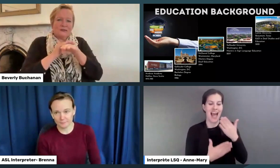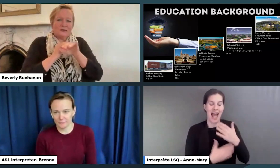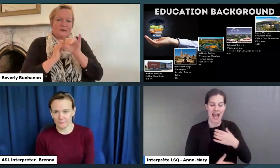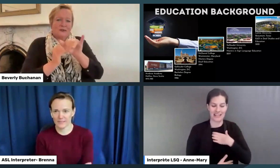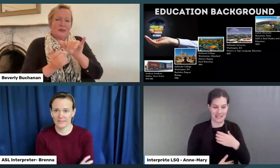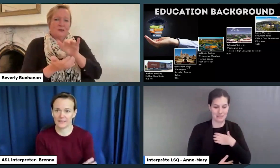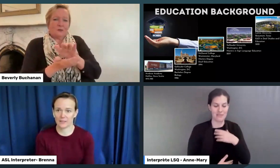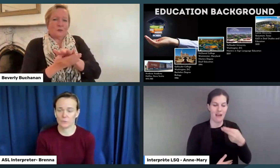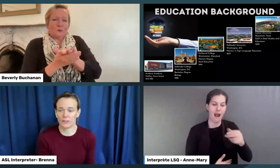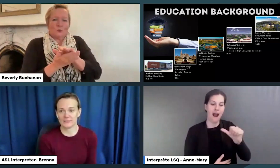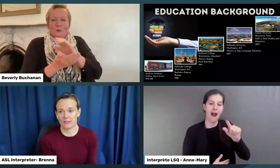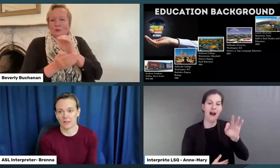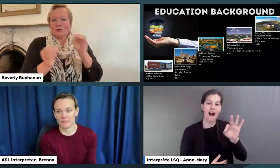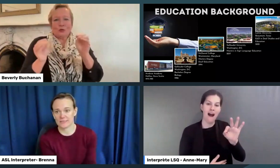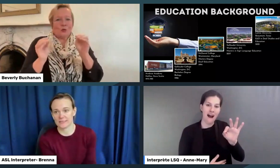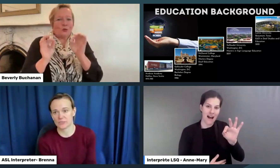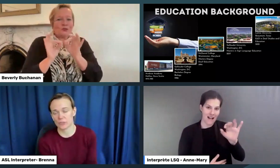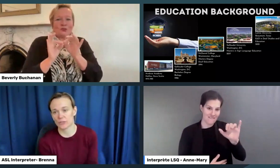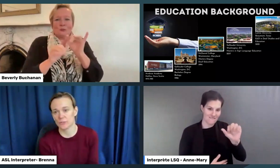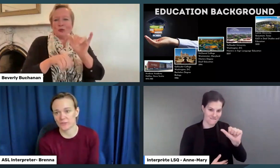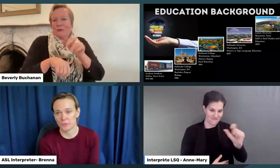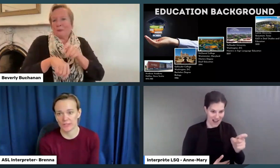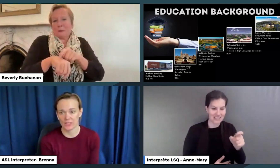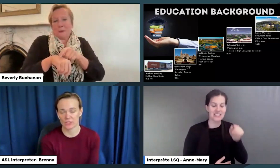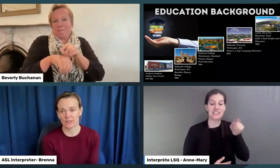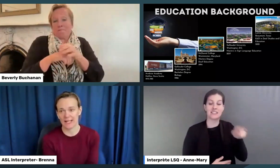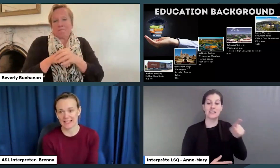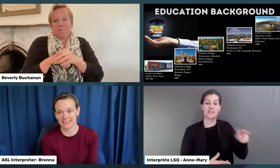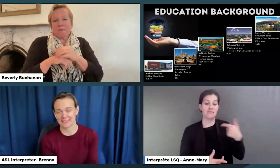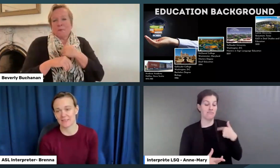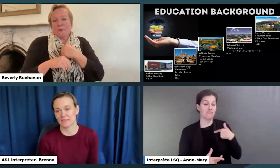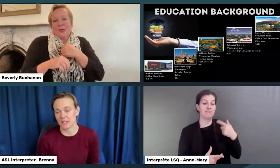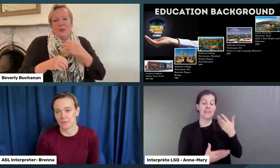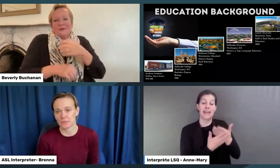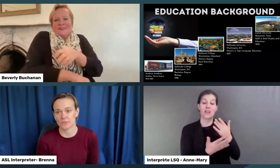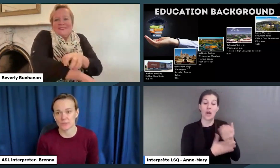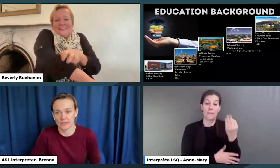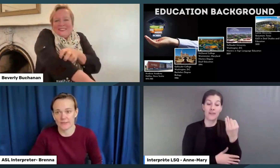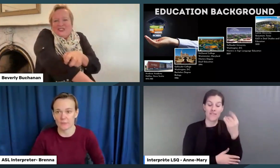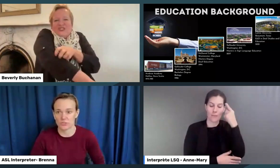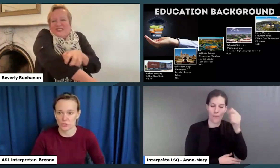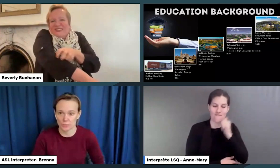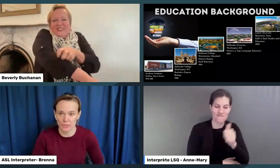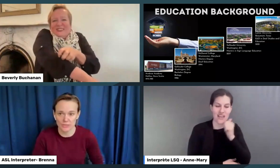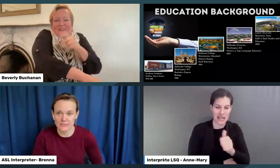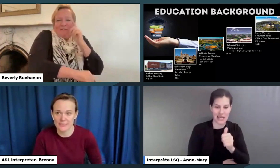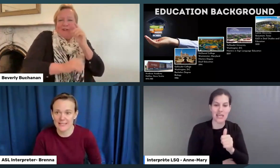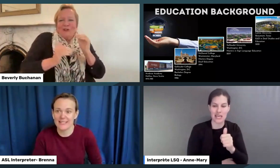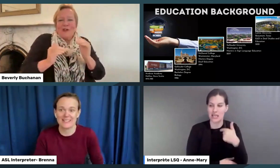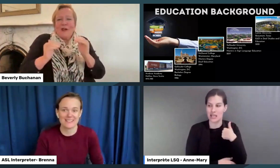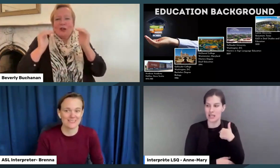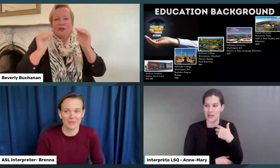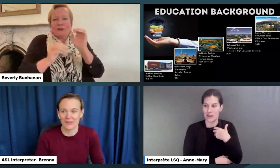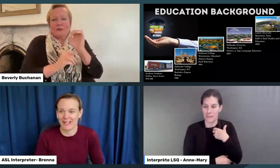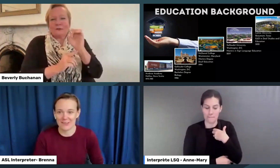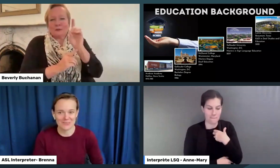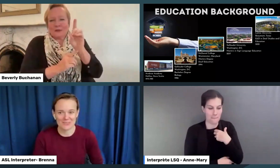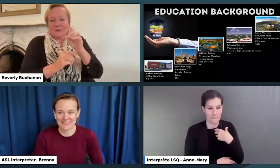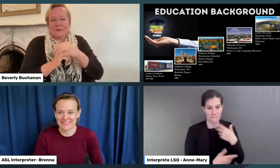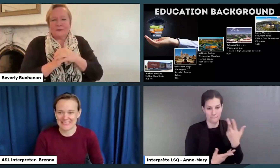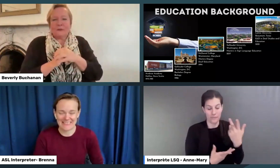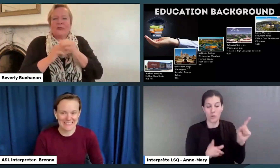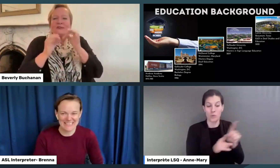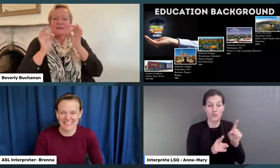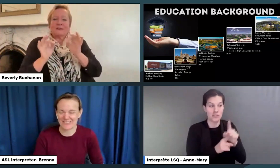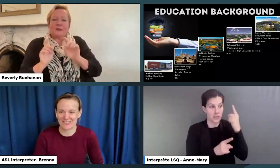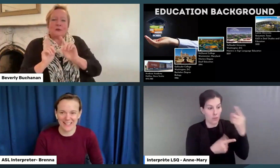Alors, évidemment, c'était difficile d'accéder à des interprètes de la langue des signes. Alors, j'avais